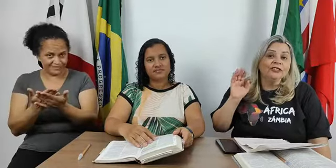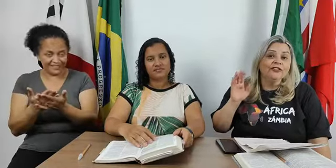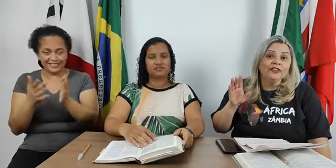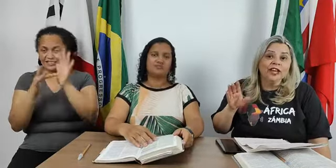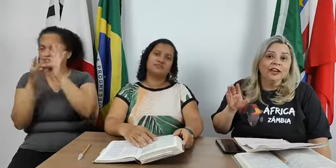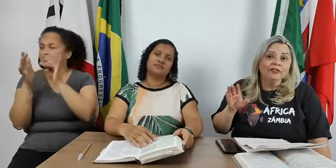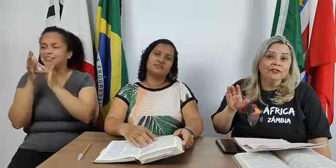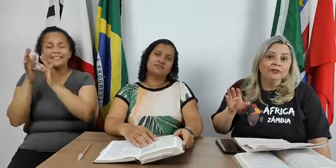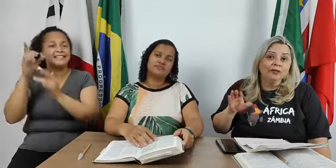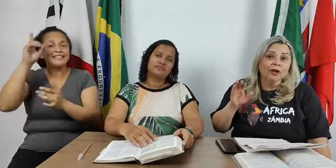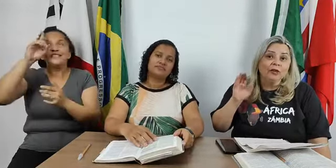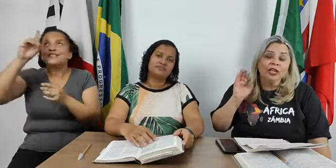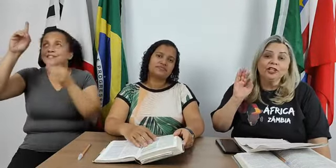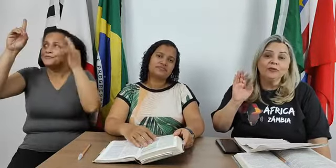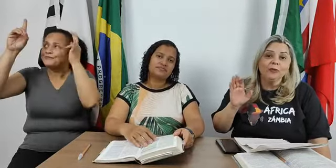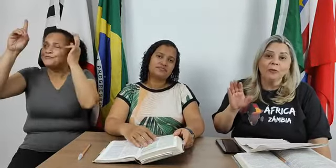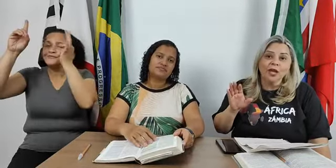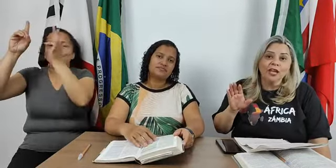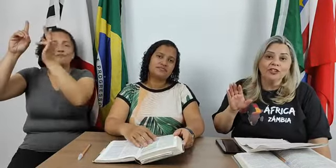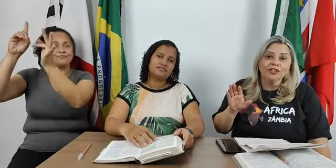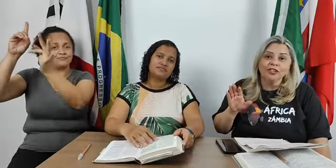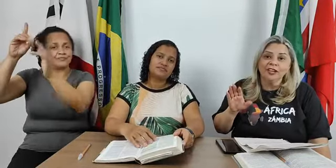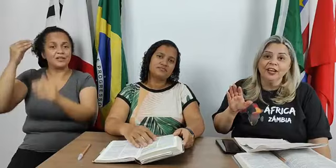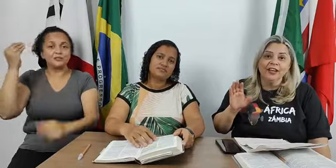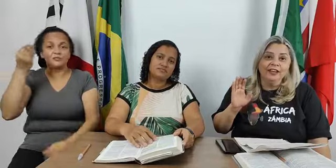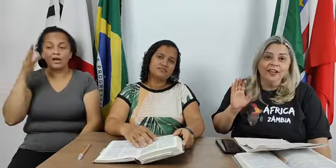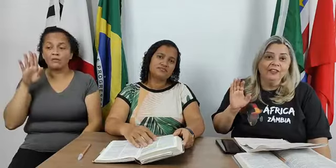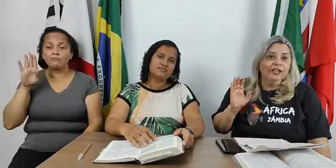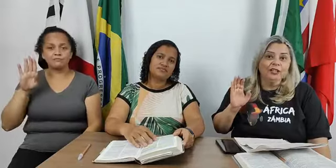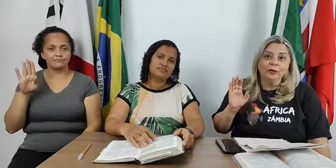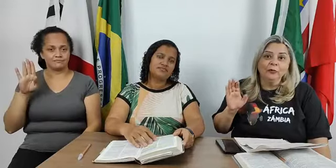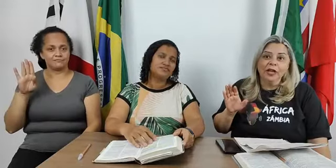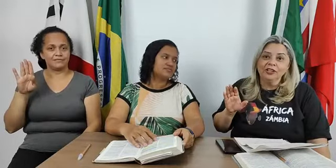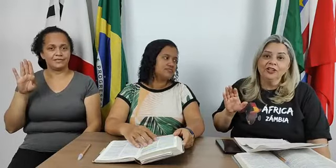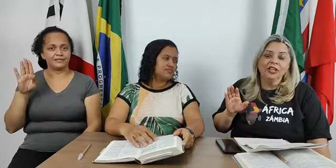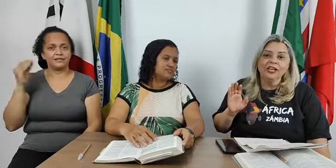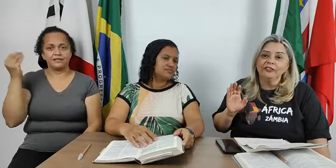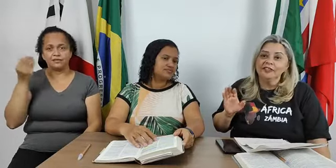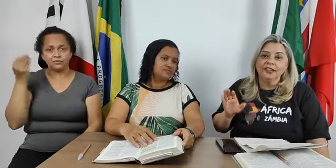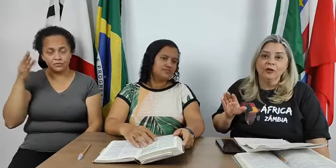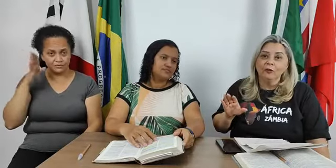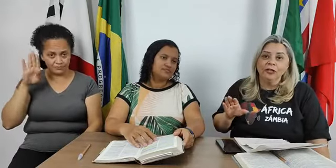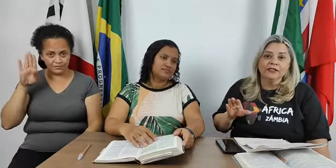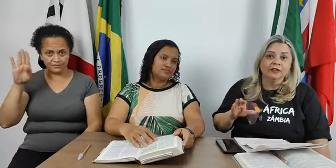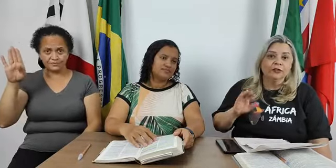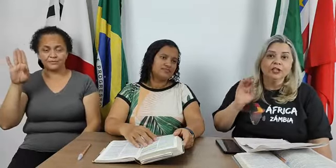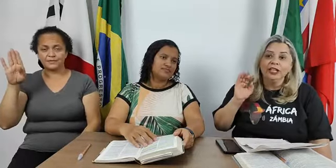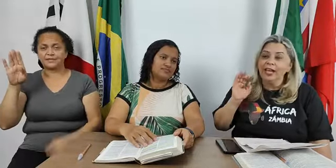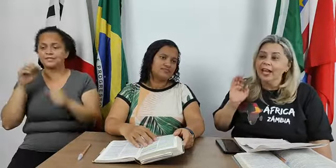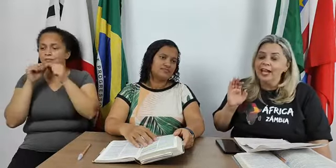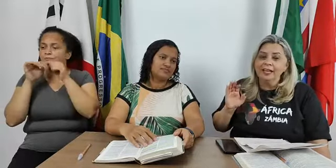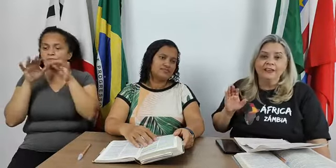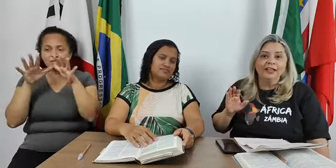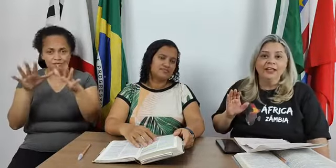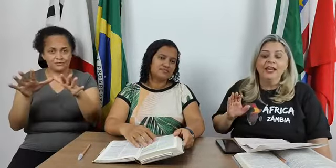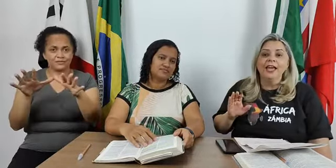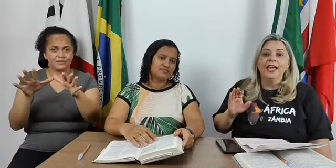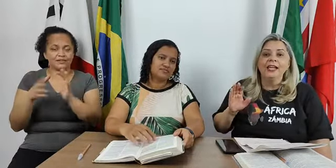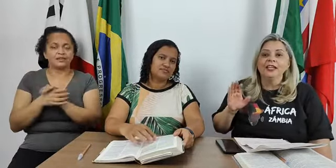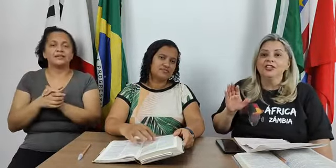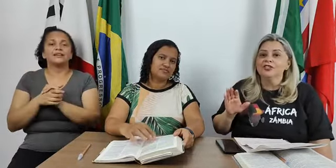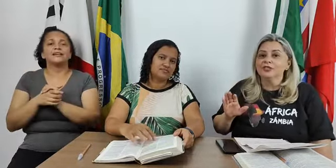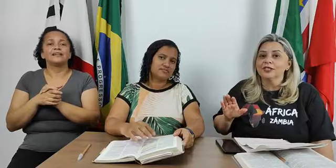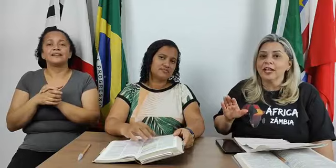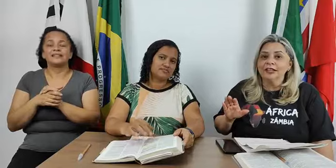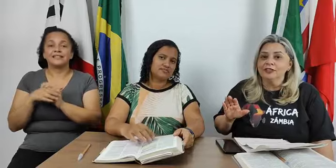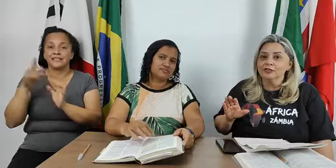que Deus é fiel. Porque quando Ele te promete, né? Quando Ele promete que Ele vai ser recompensador, que é